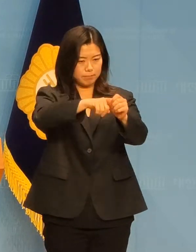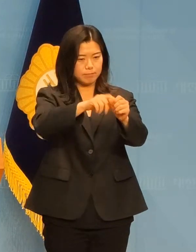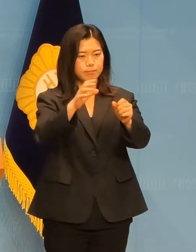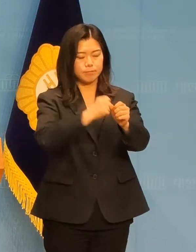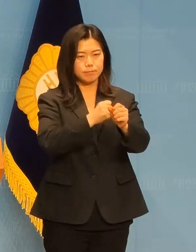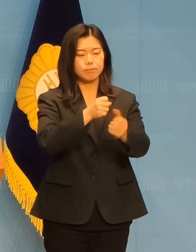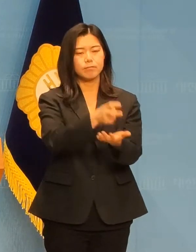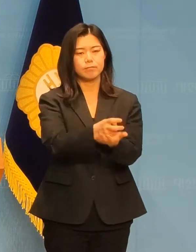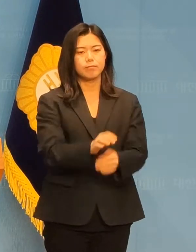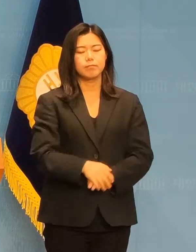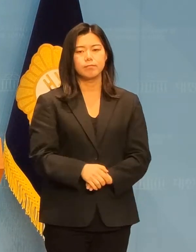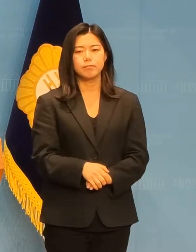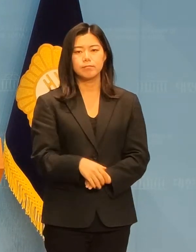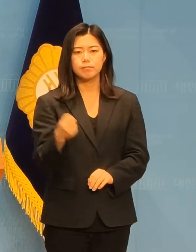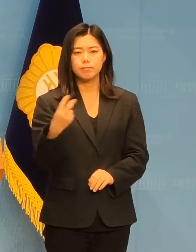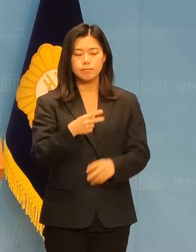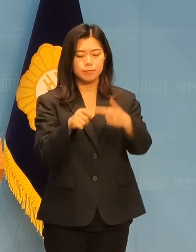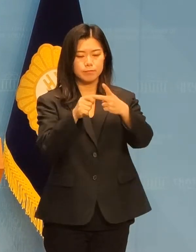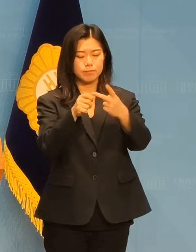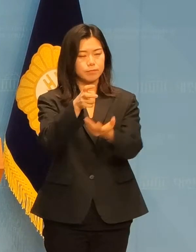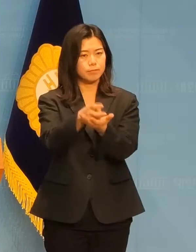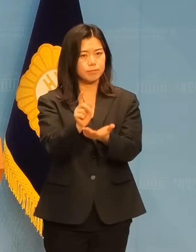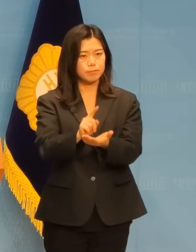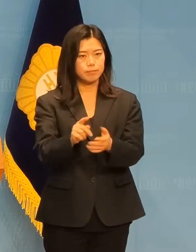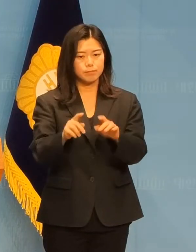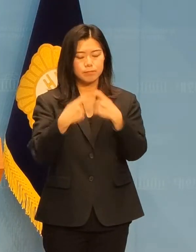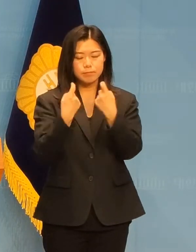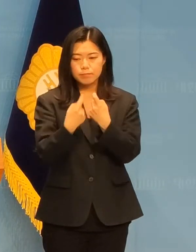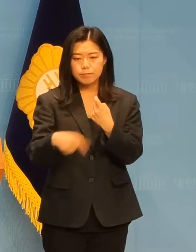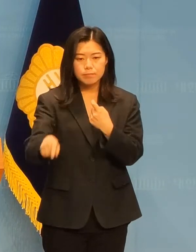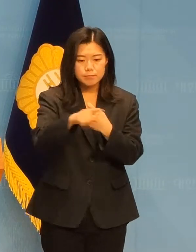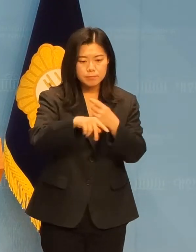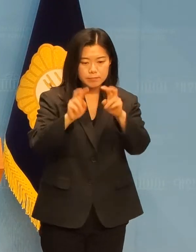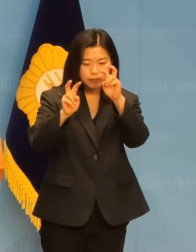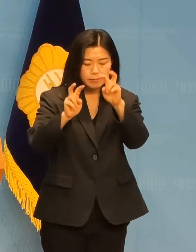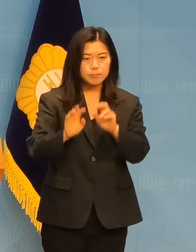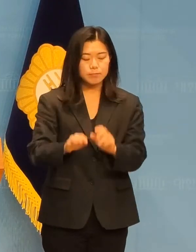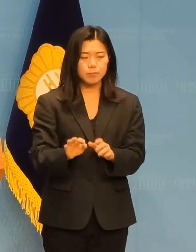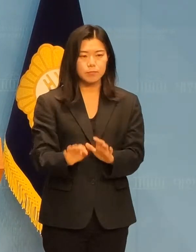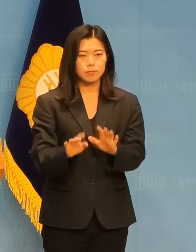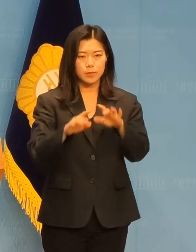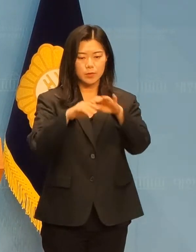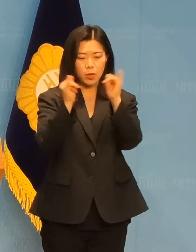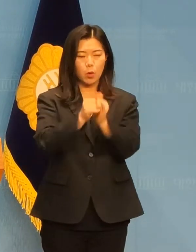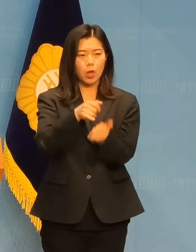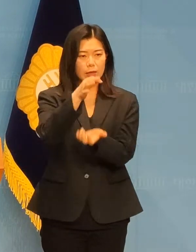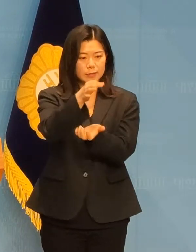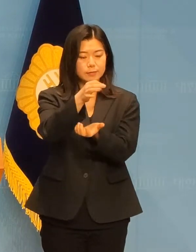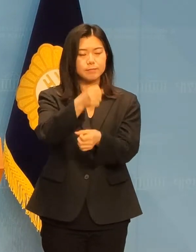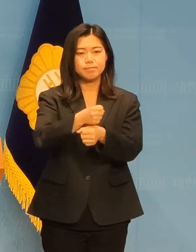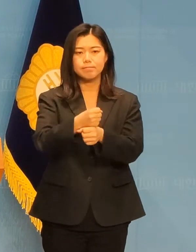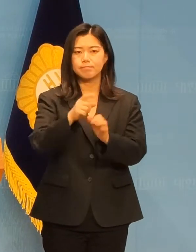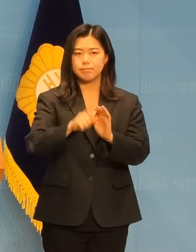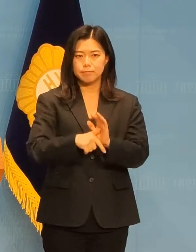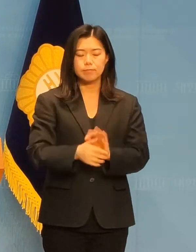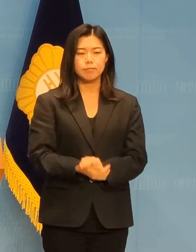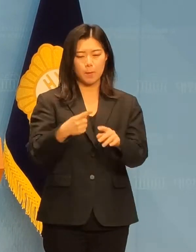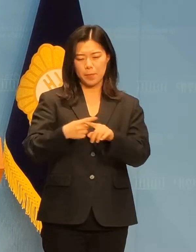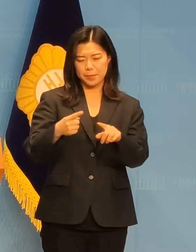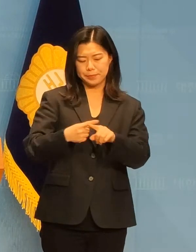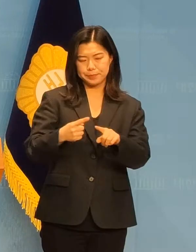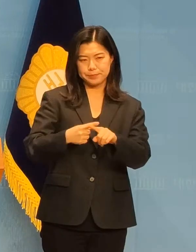부분이고요. 또 두 번째 법안은 민간의 많은 민간 주체들이 사회적 가치 창출을 하게 될 때 그 사회적 가치